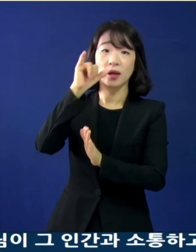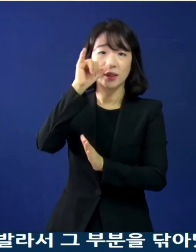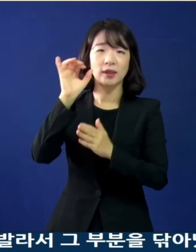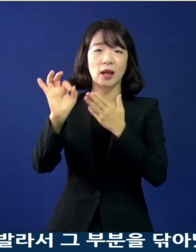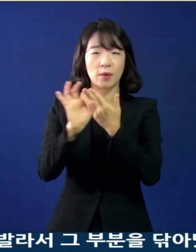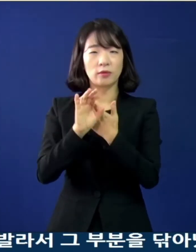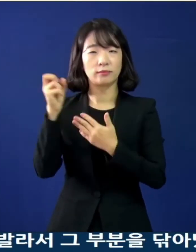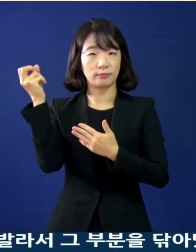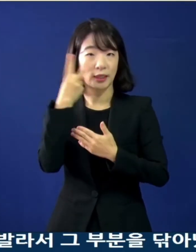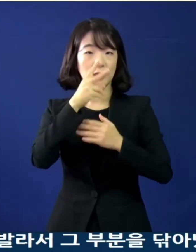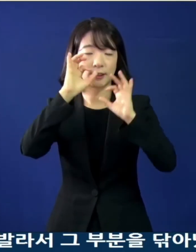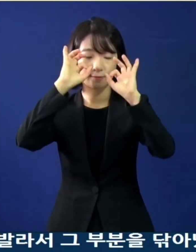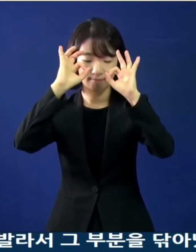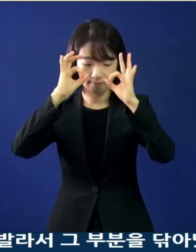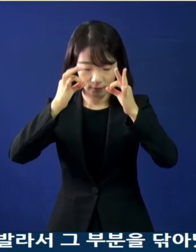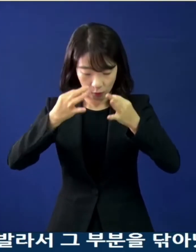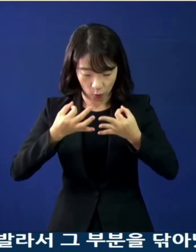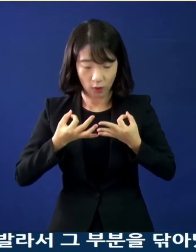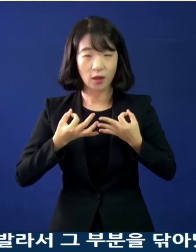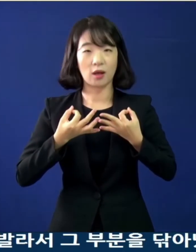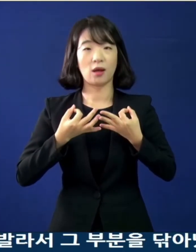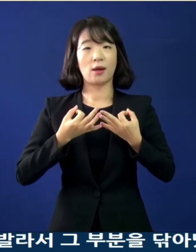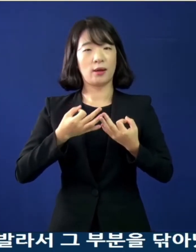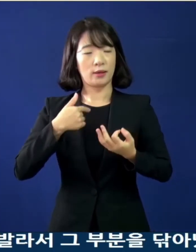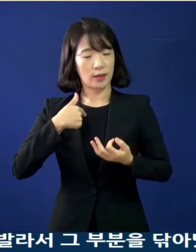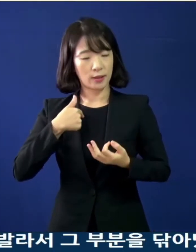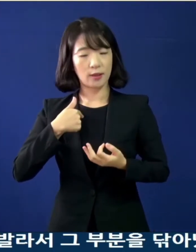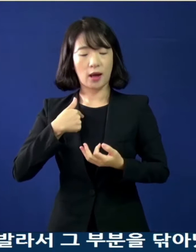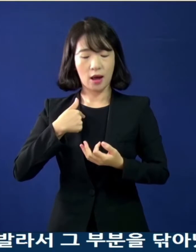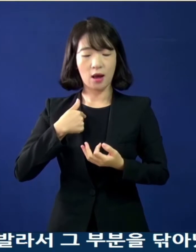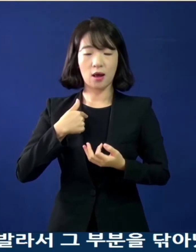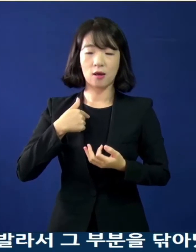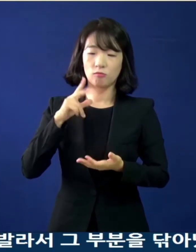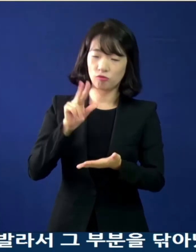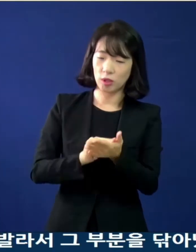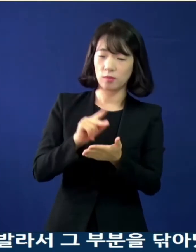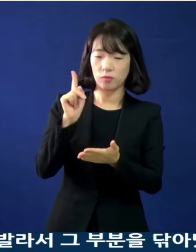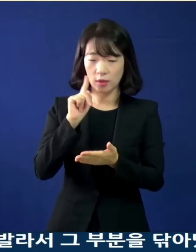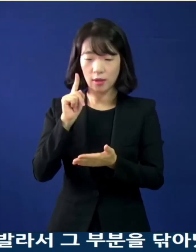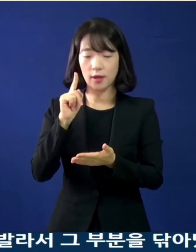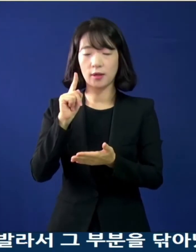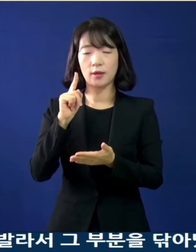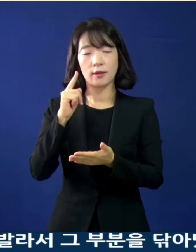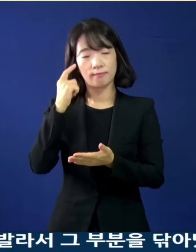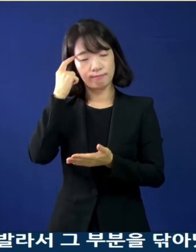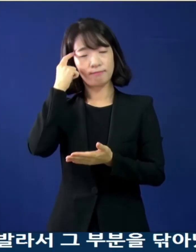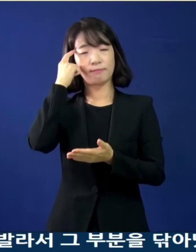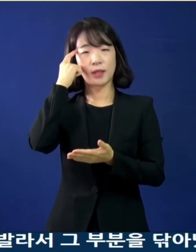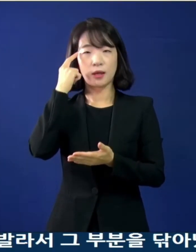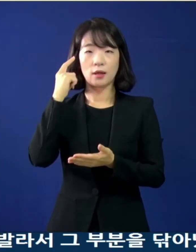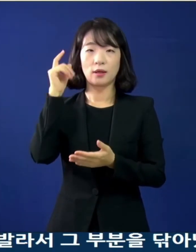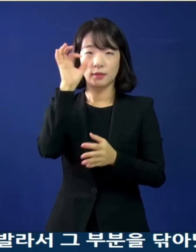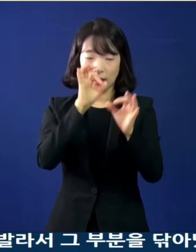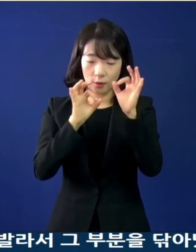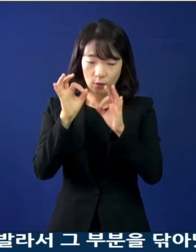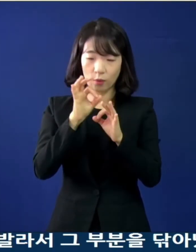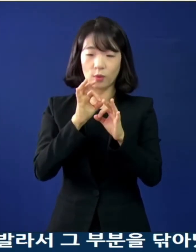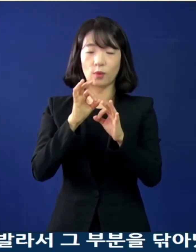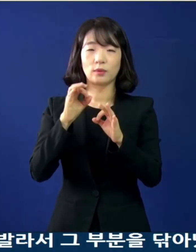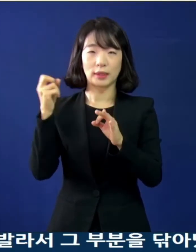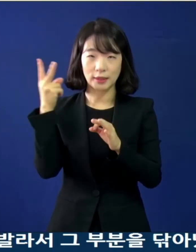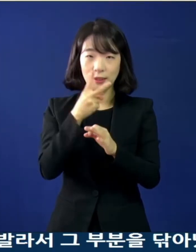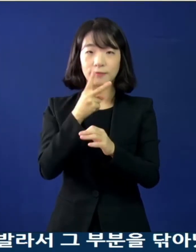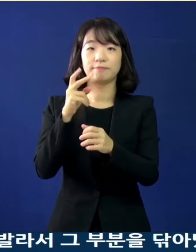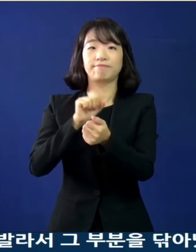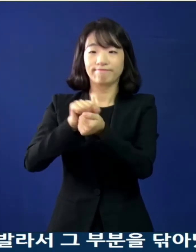한번 발견하고 찾고 그것을 잘 닦아내고 정화하는 우리들의 영적 성숙함이